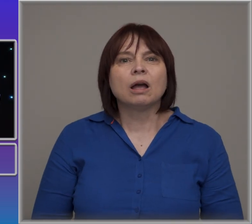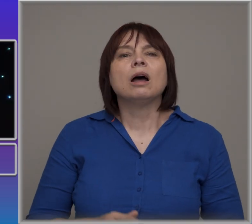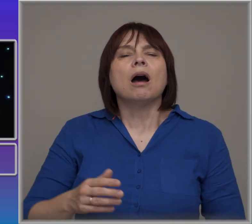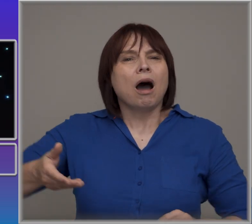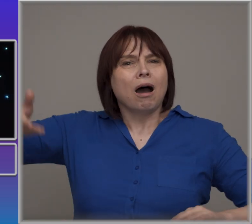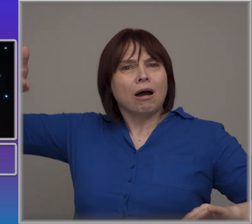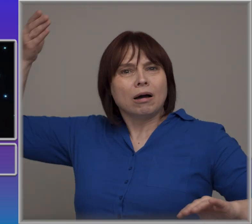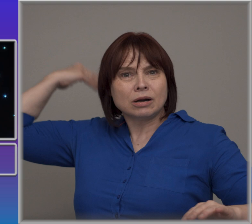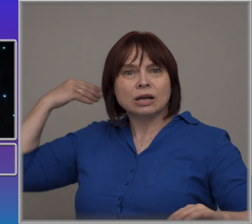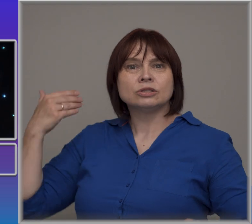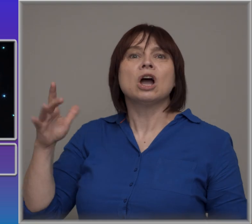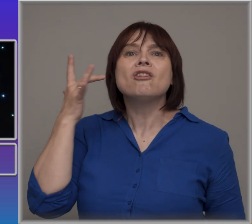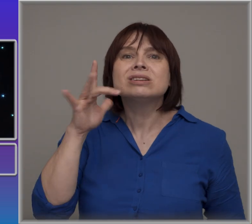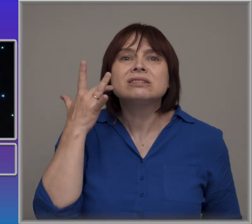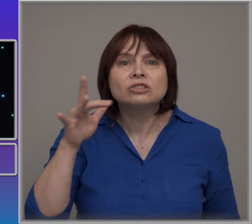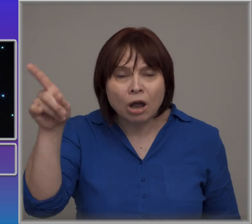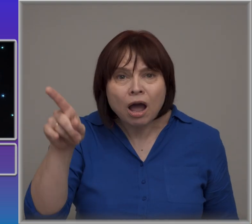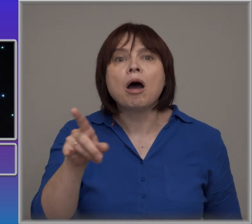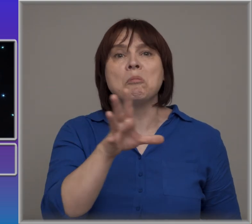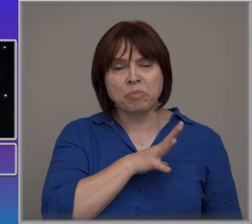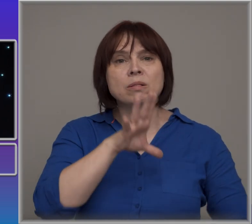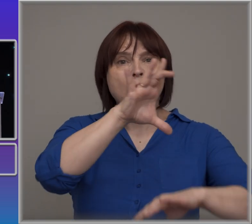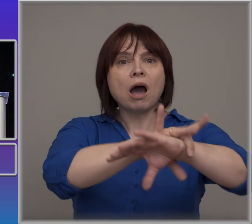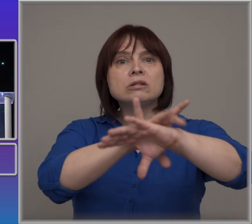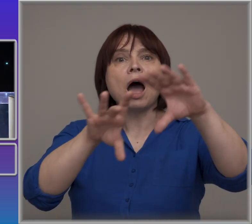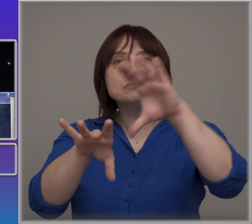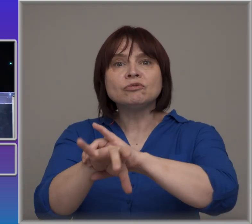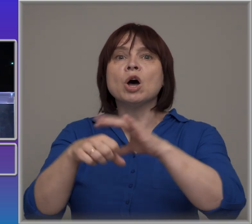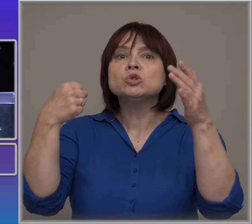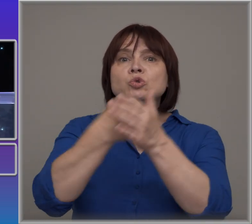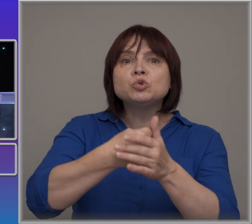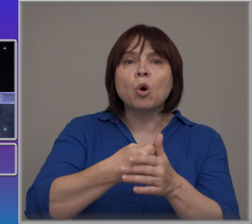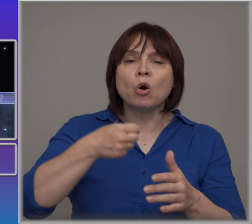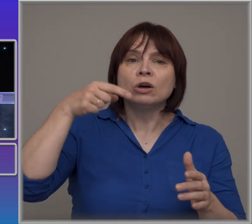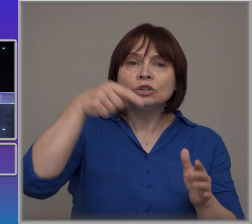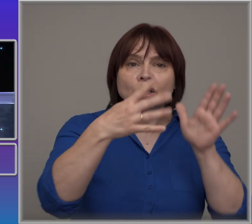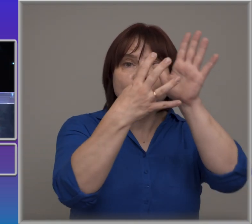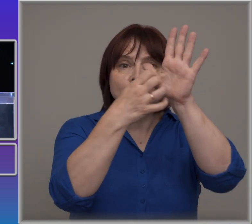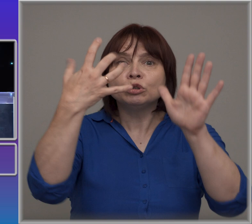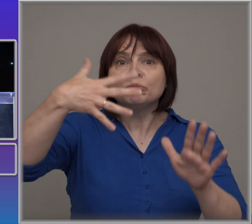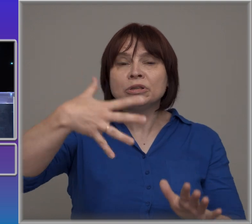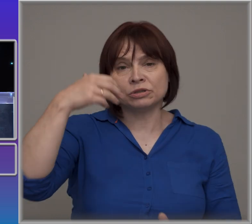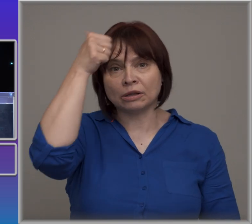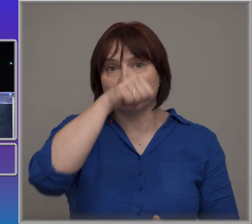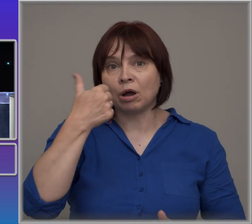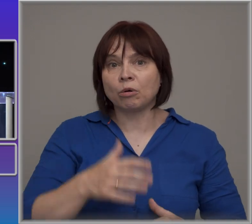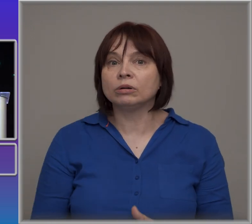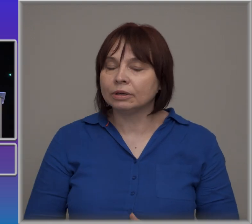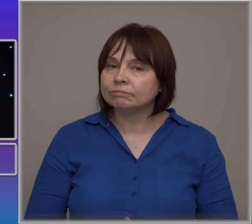свободным, будучи рабом, воспользуйся этой возможностью. То есть говорится как бы о ценности свободы, да?